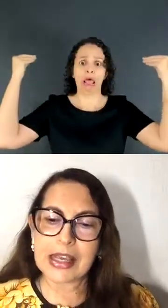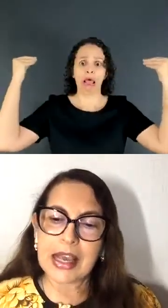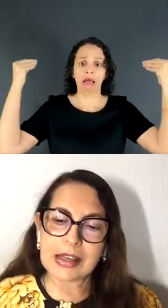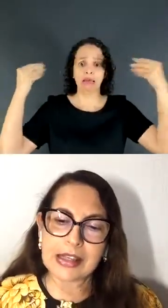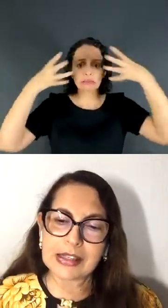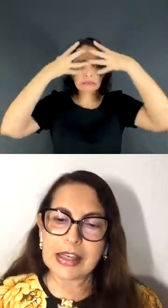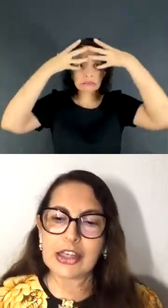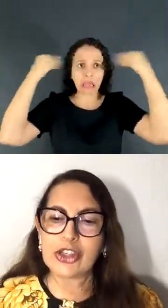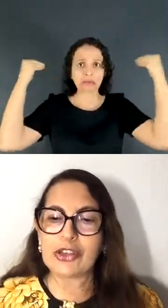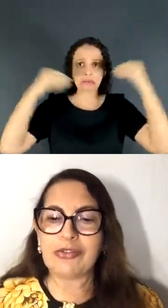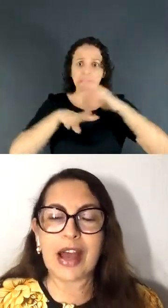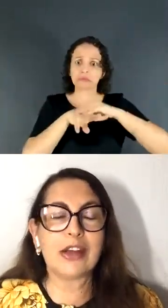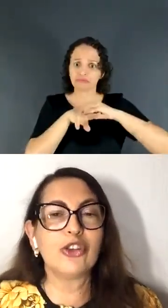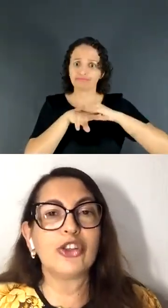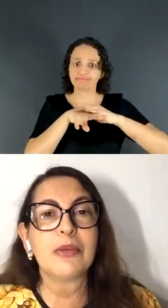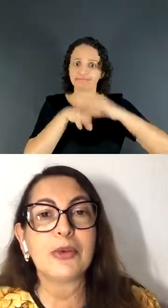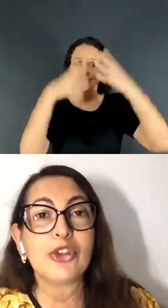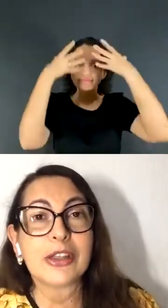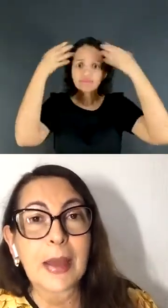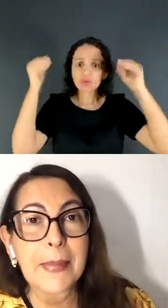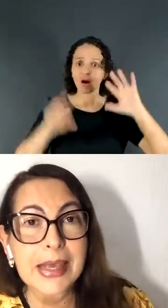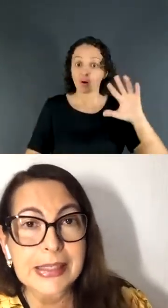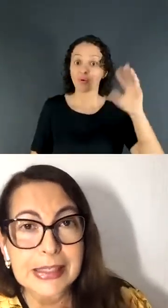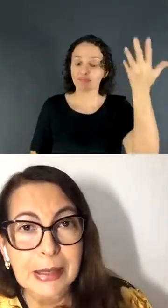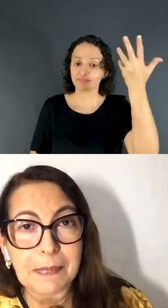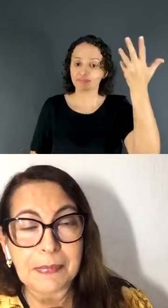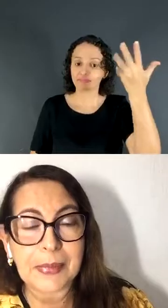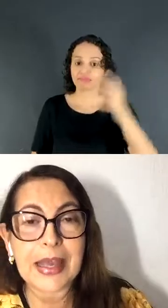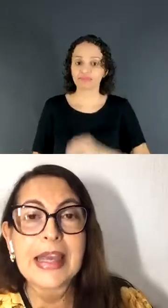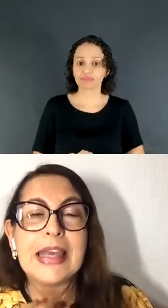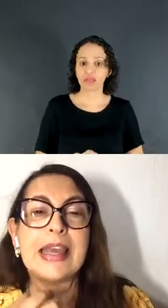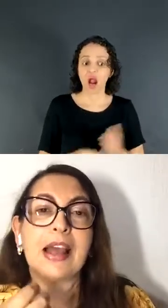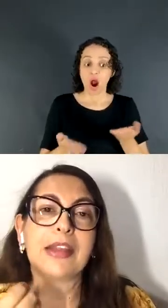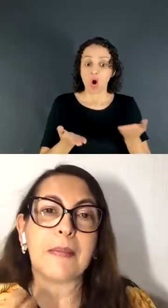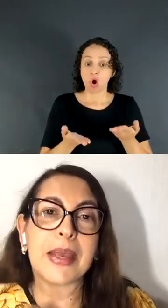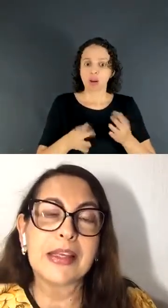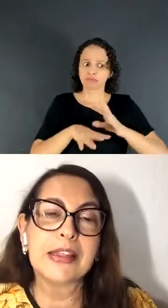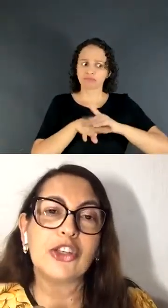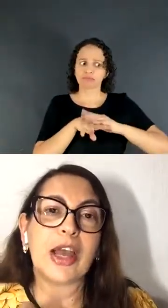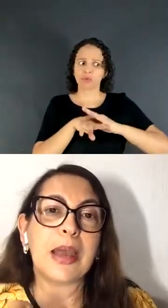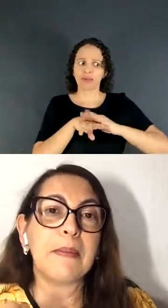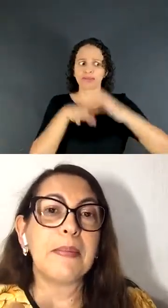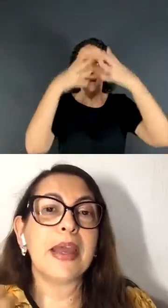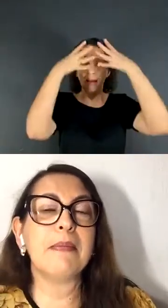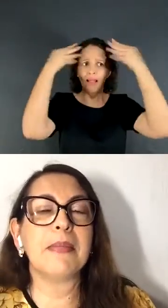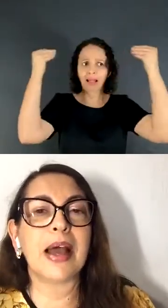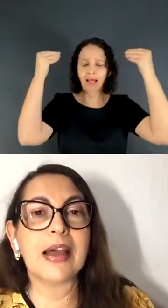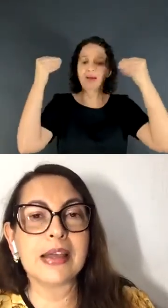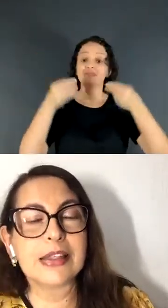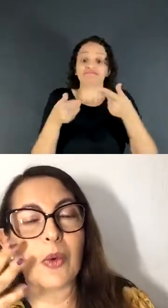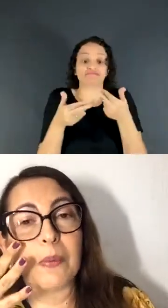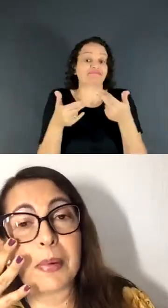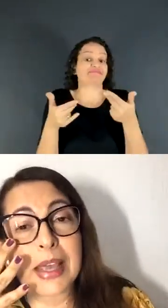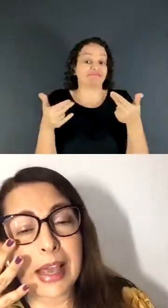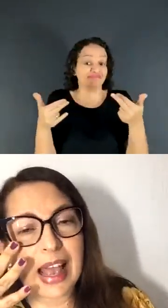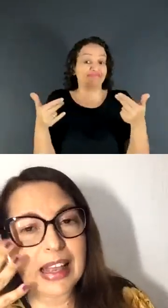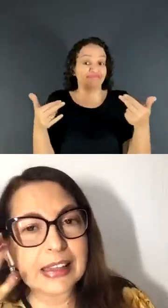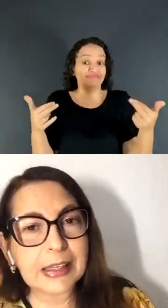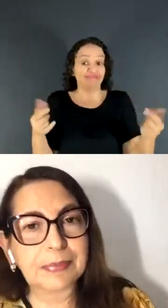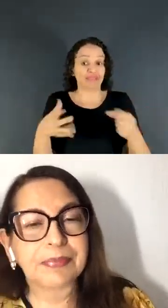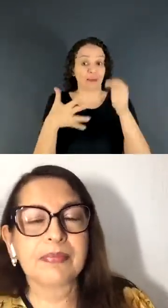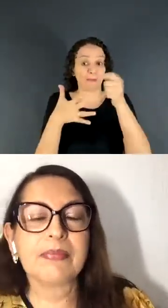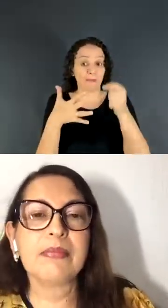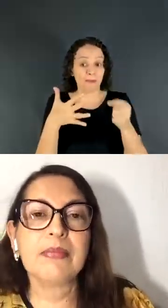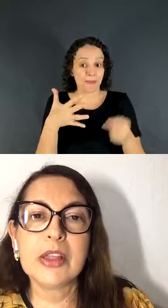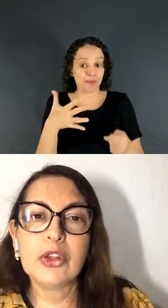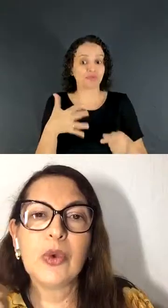Então, assim, existe vários tipos de demência, né? E a demência já é bem mais